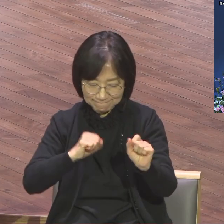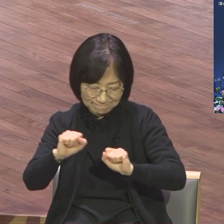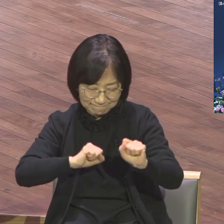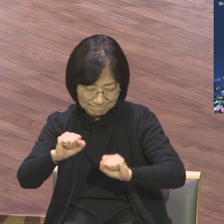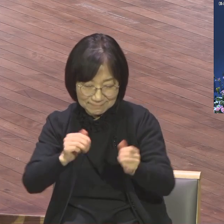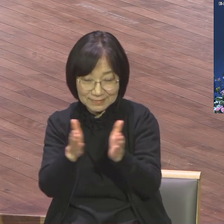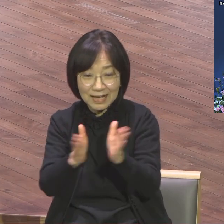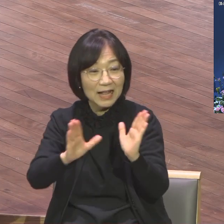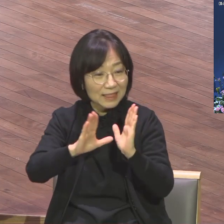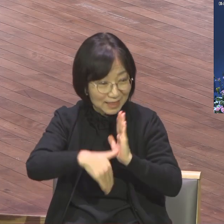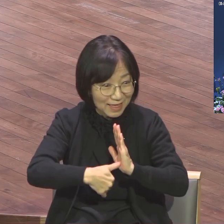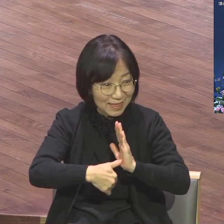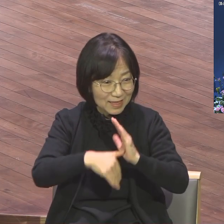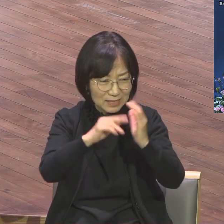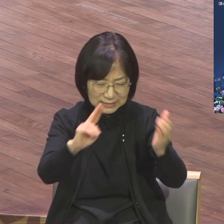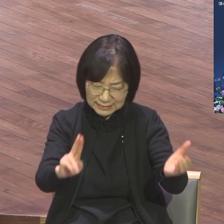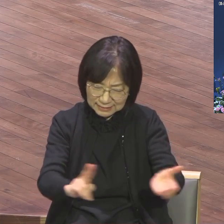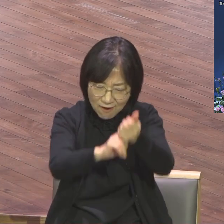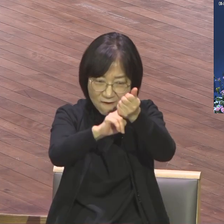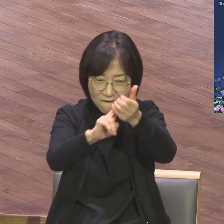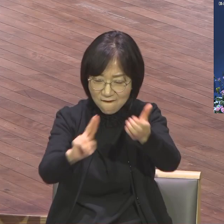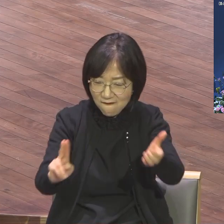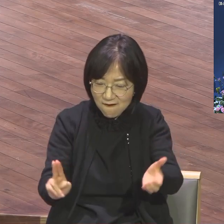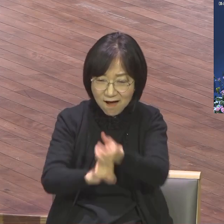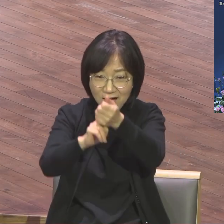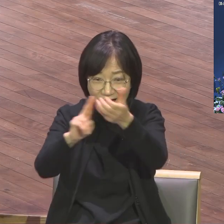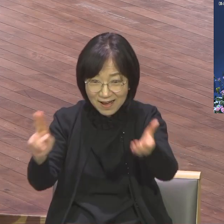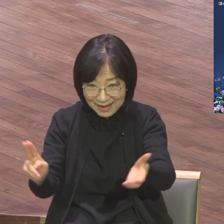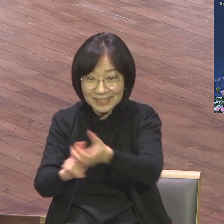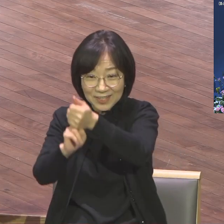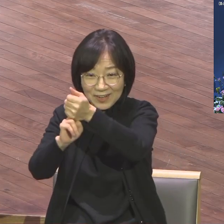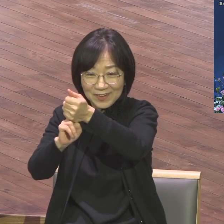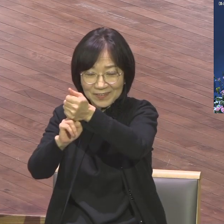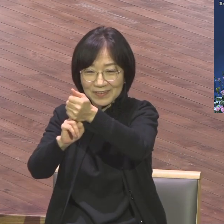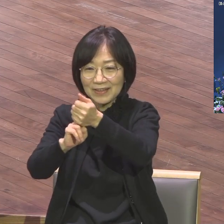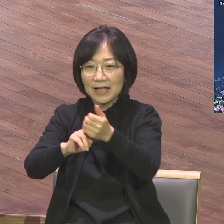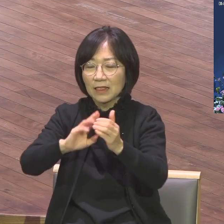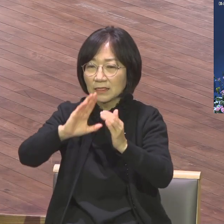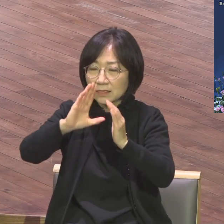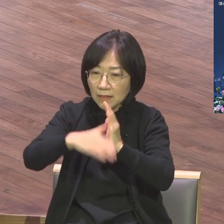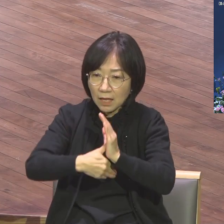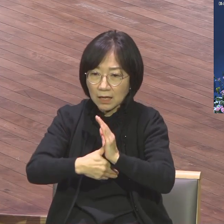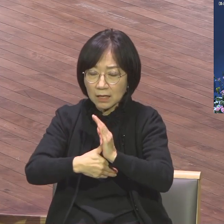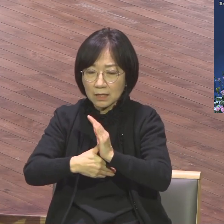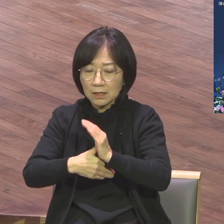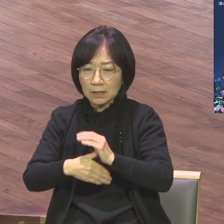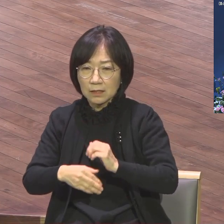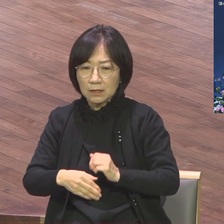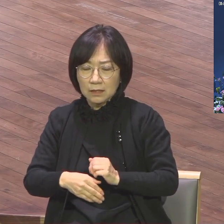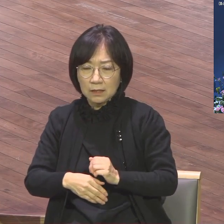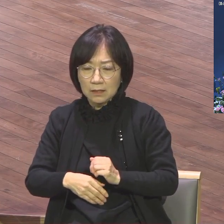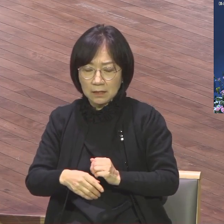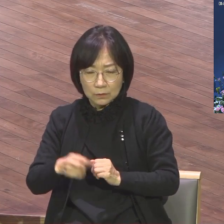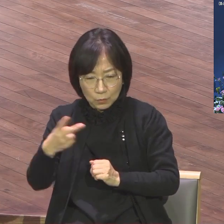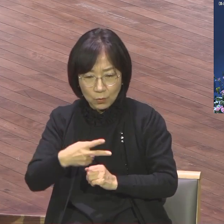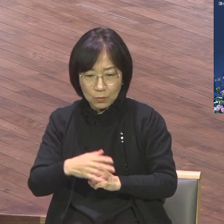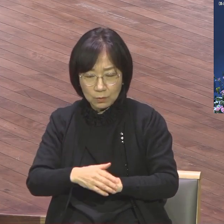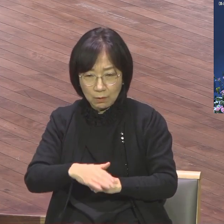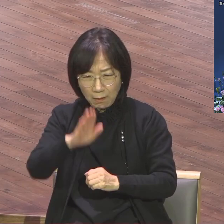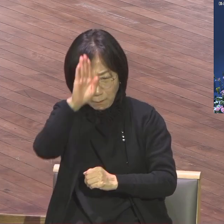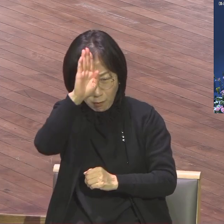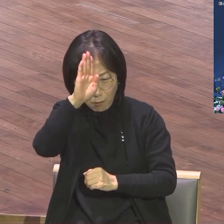이적을, 우리말로 기적을 그렇게 행하실 때 정말 절대로 고칠 수 없는